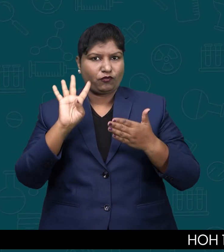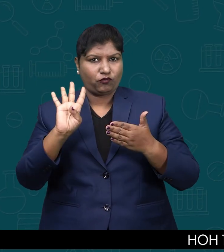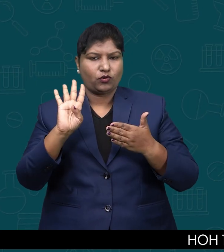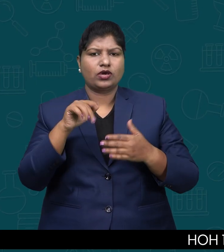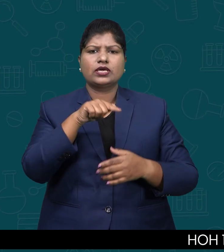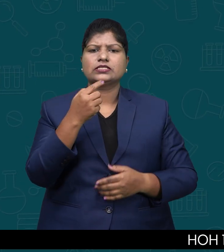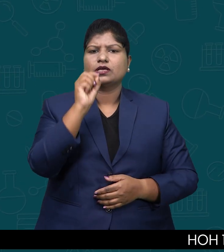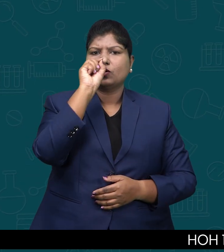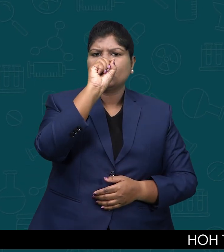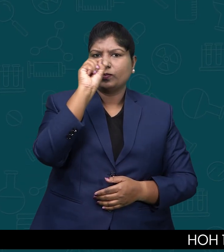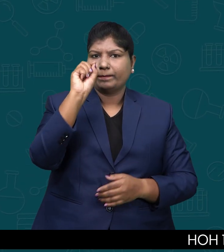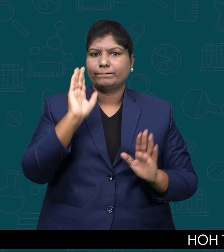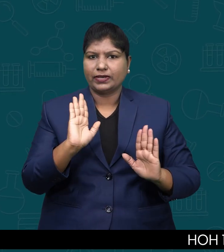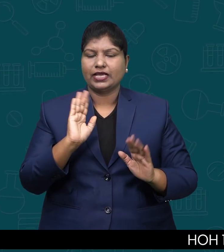104°31 आहे.